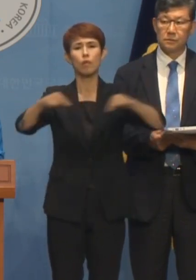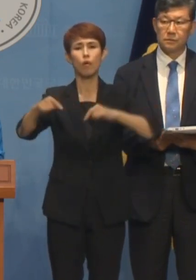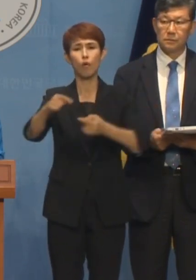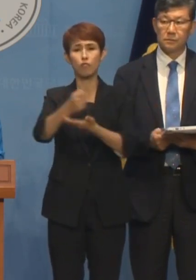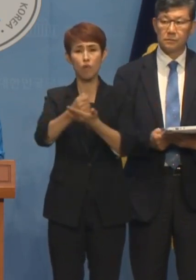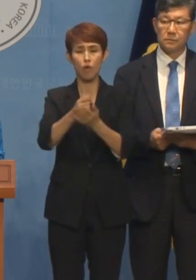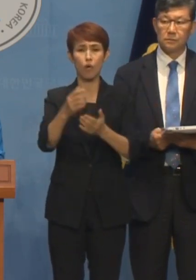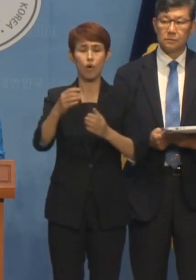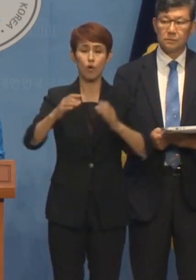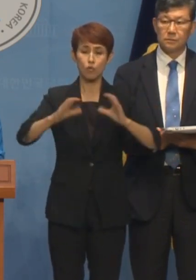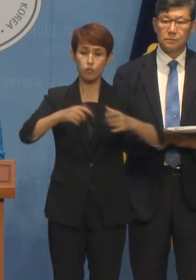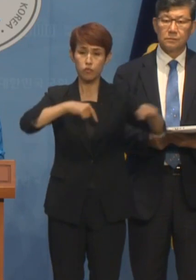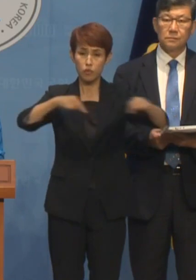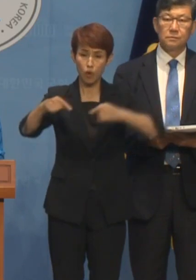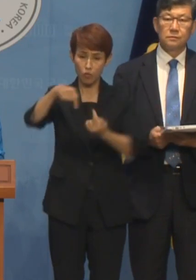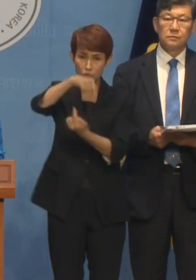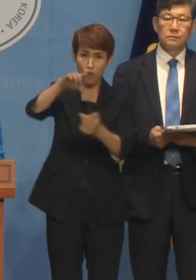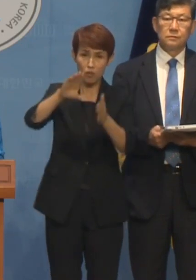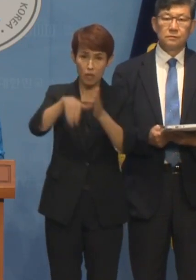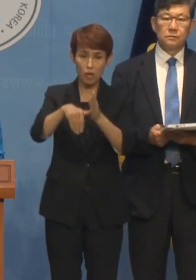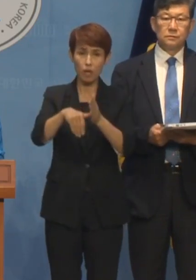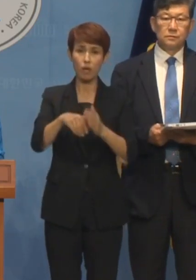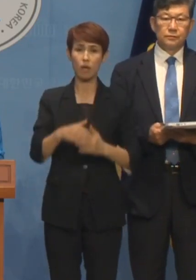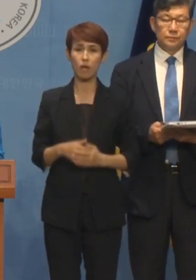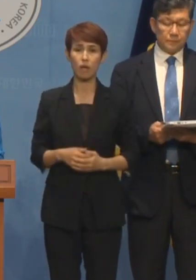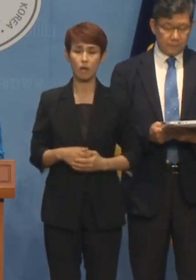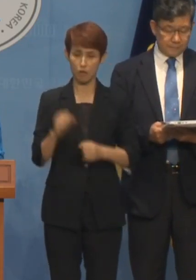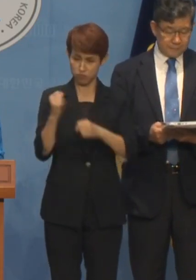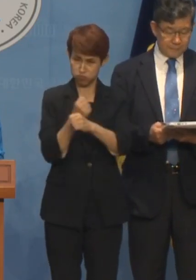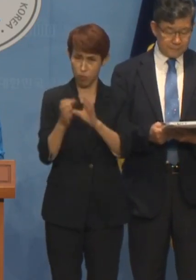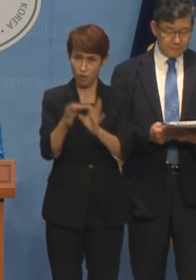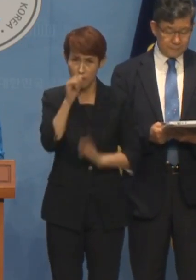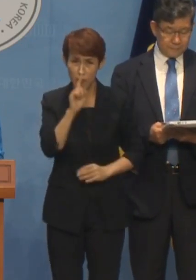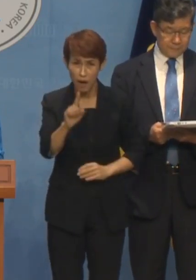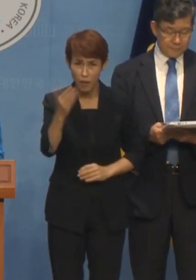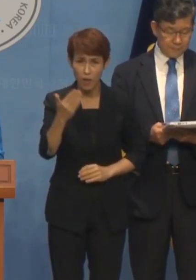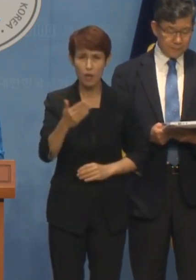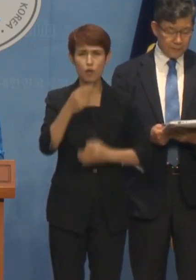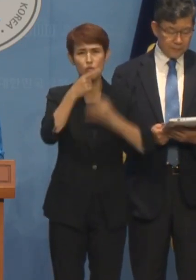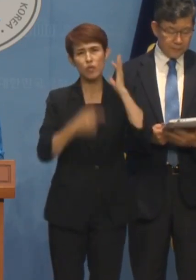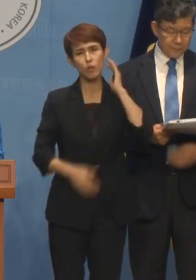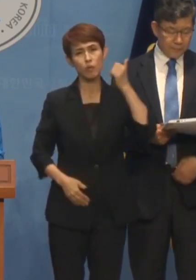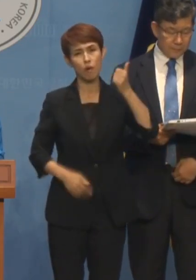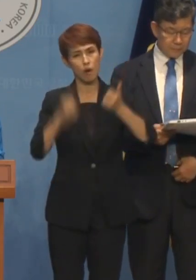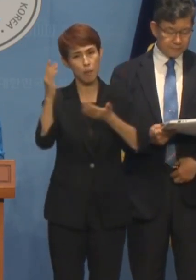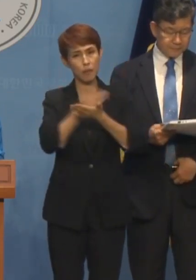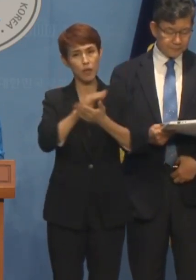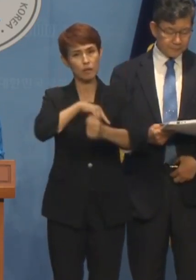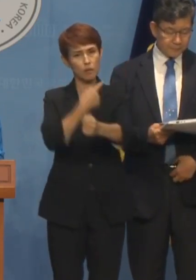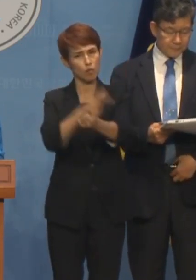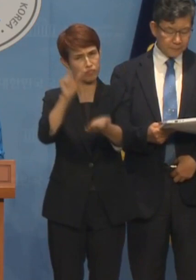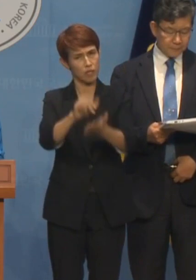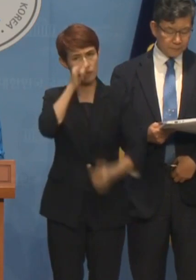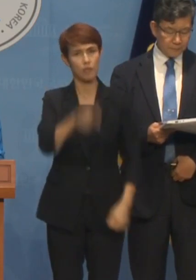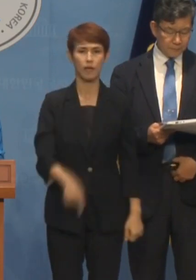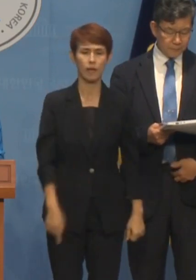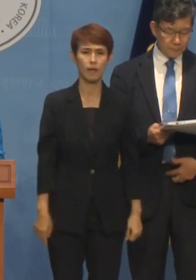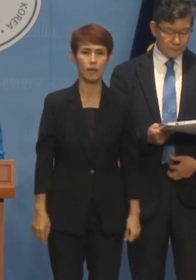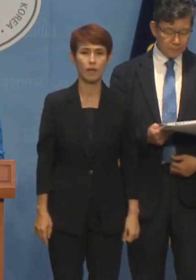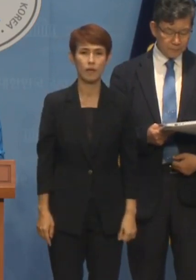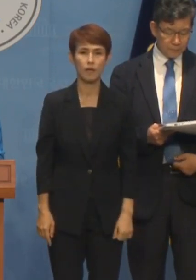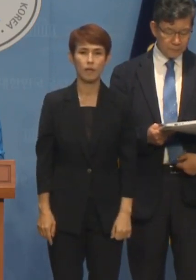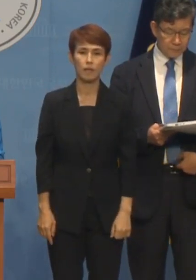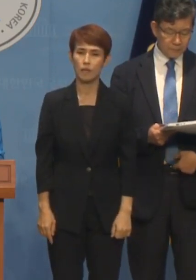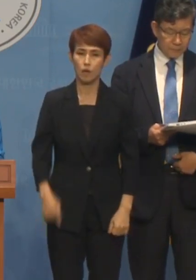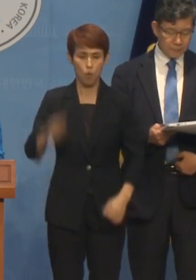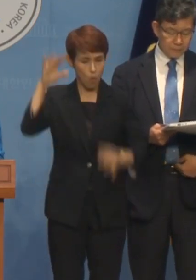기준과 근거가 극우 유튜버라면 윤석열 대통령의 판단력은 심각한 문제가 있는 것입니다.